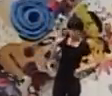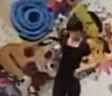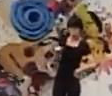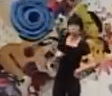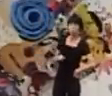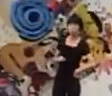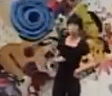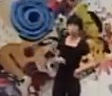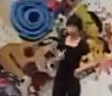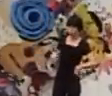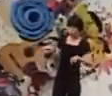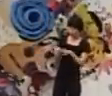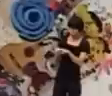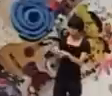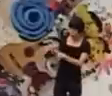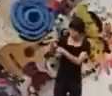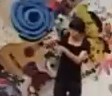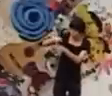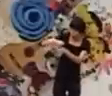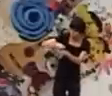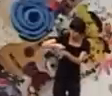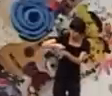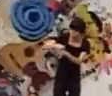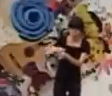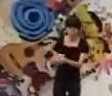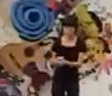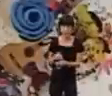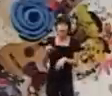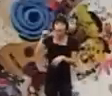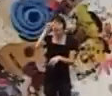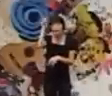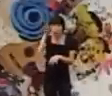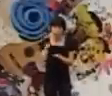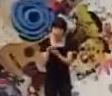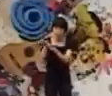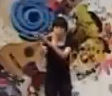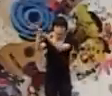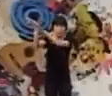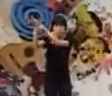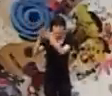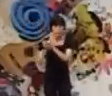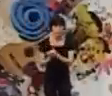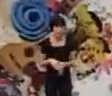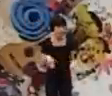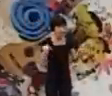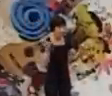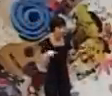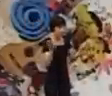嚟啦，上嚟啦。於是老鷹就帶咗佢上天空嗰度啦。